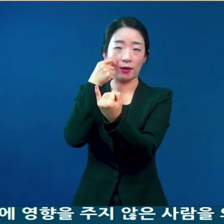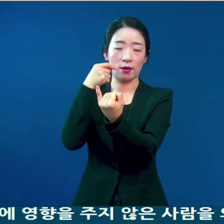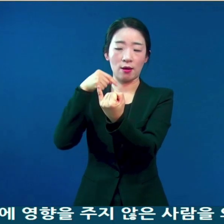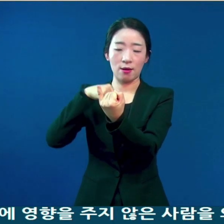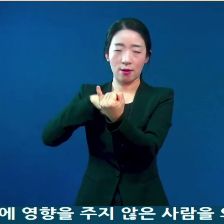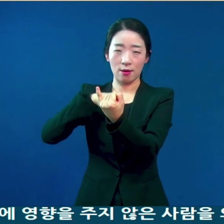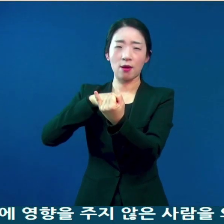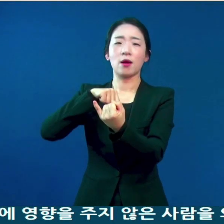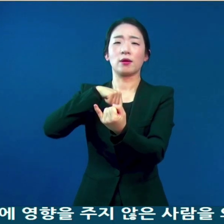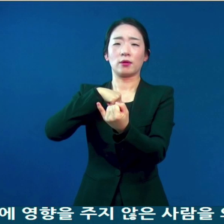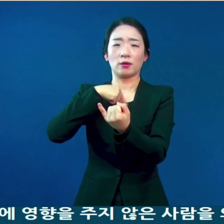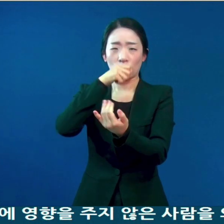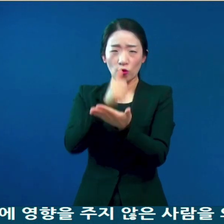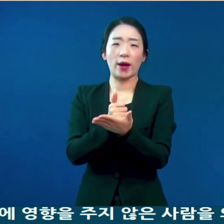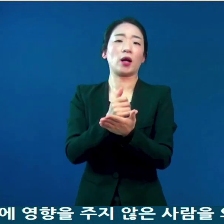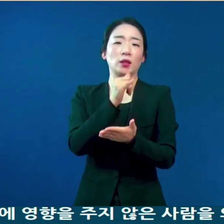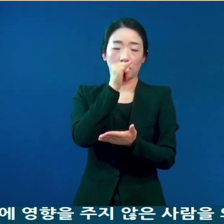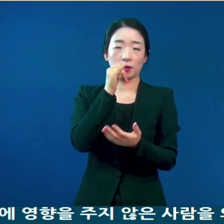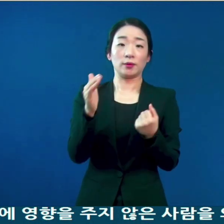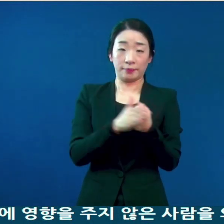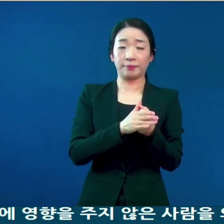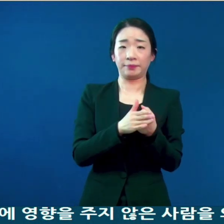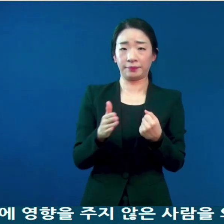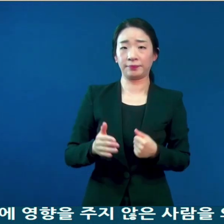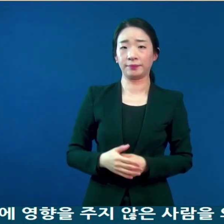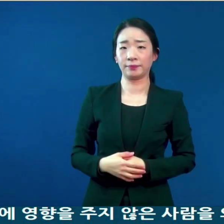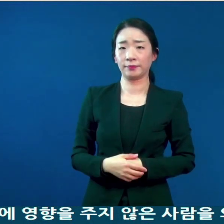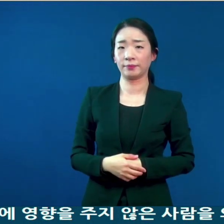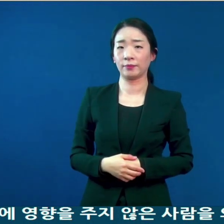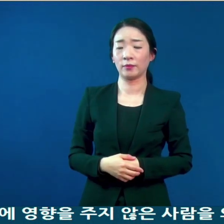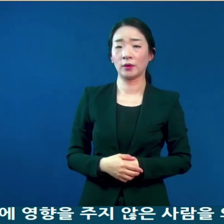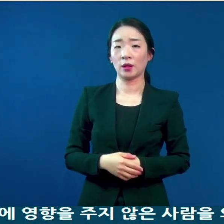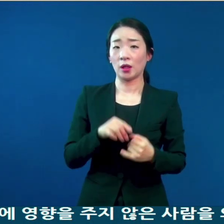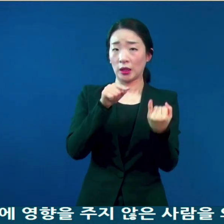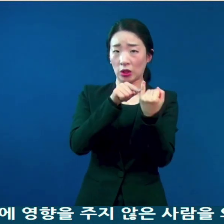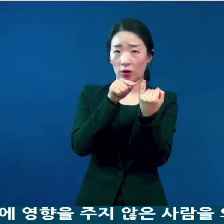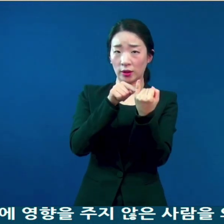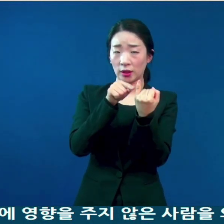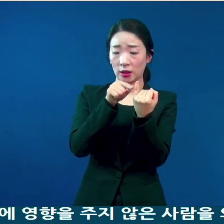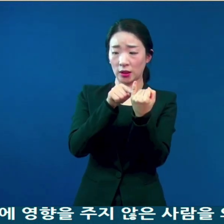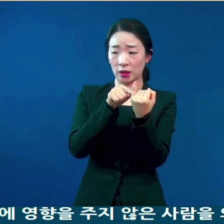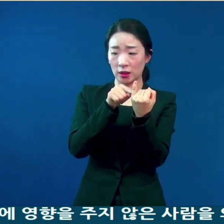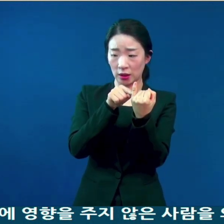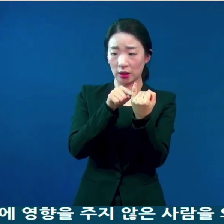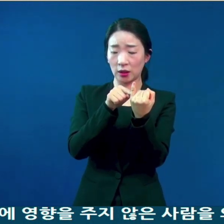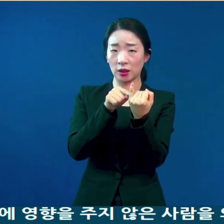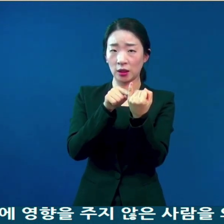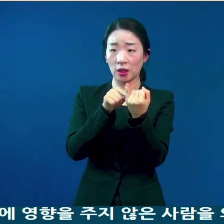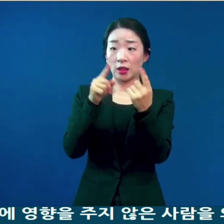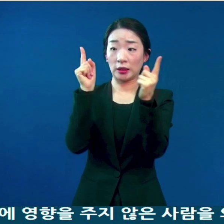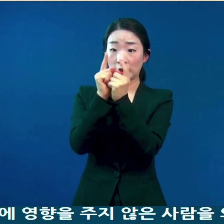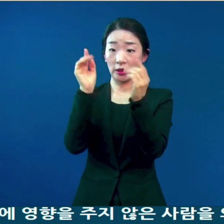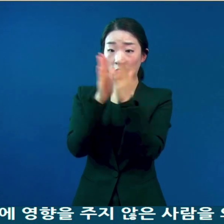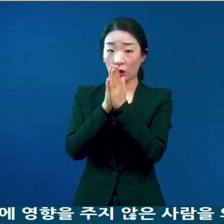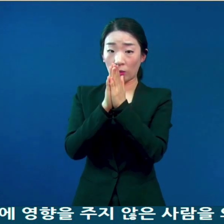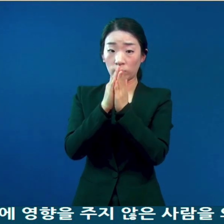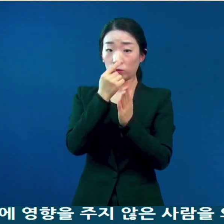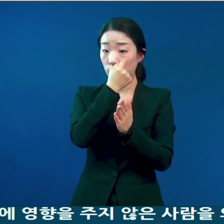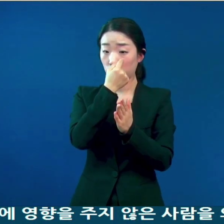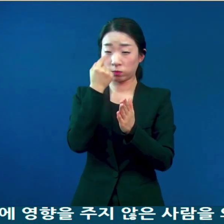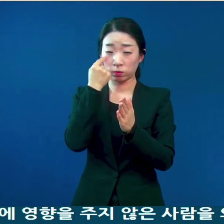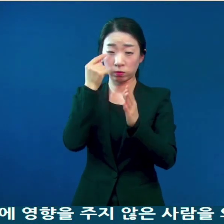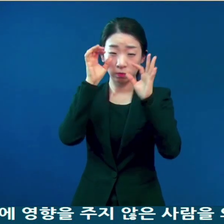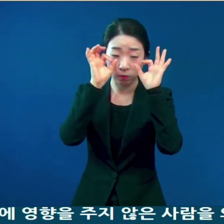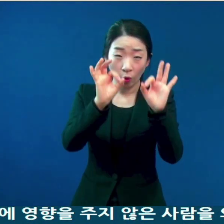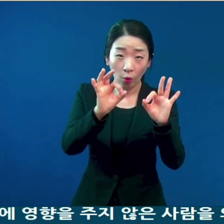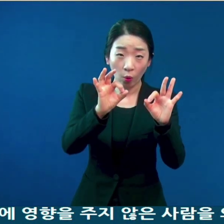그러면 먼저 돌로 칠 수 있는 사람들은 어떤 사람들이냐면, 이 여인이 간음하는 것을 직접 눈으로 봐서 그것을